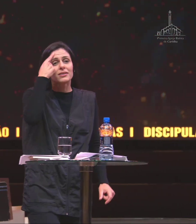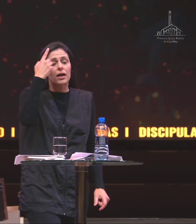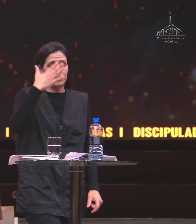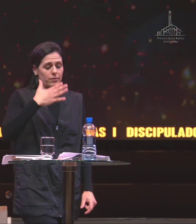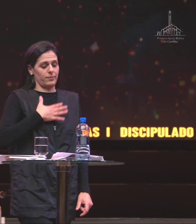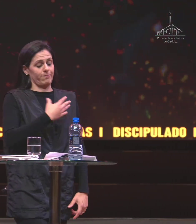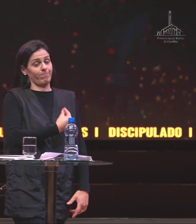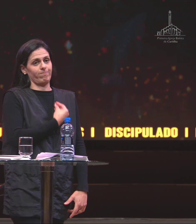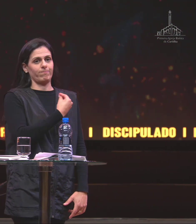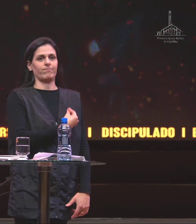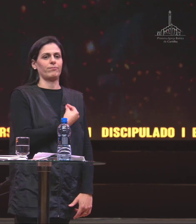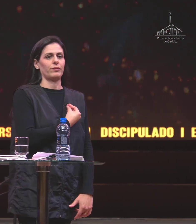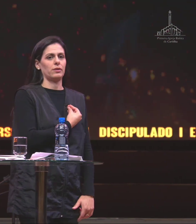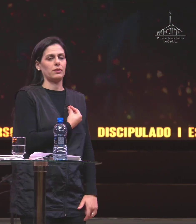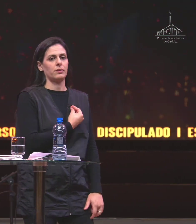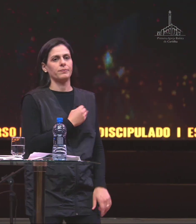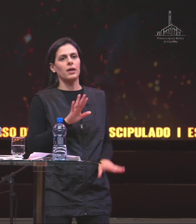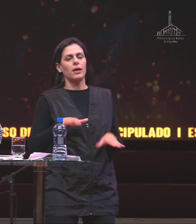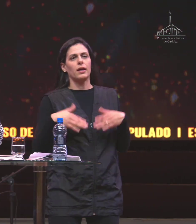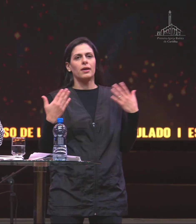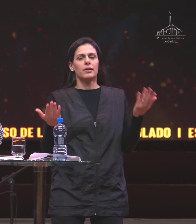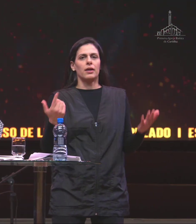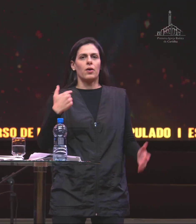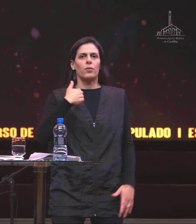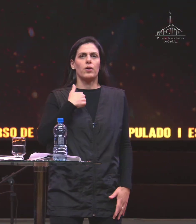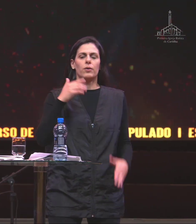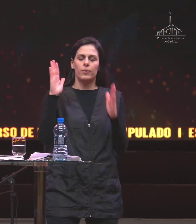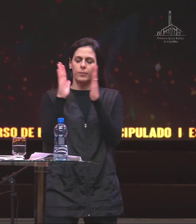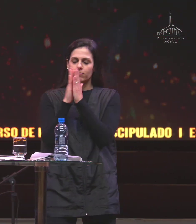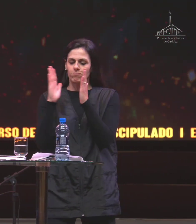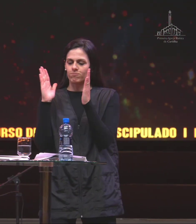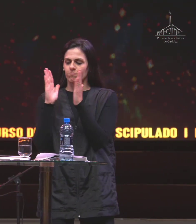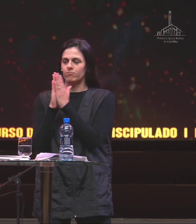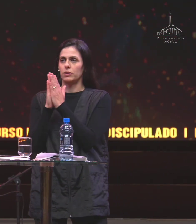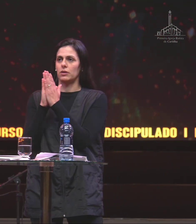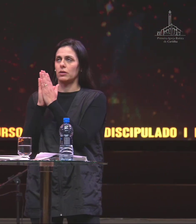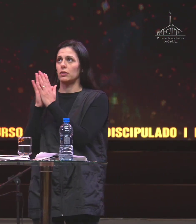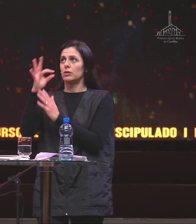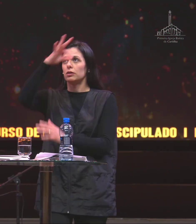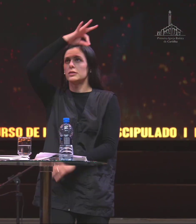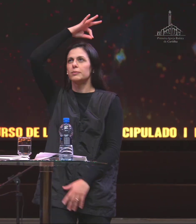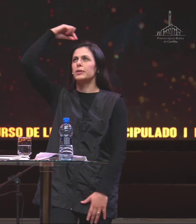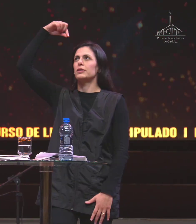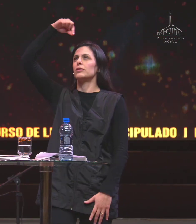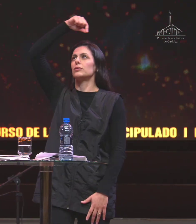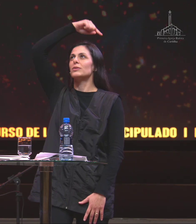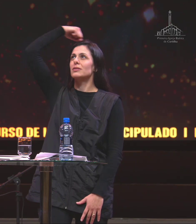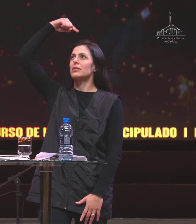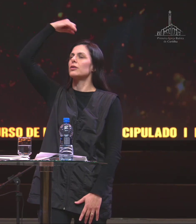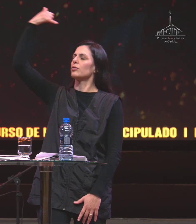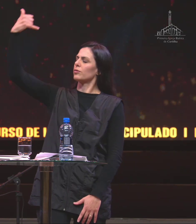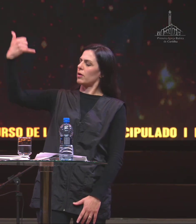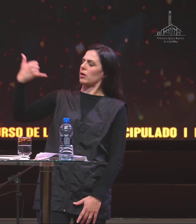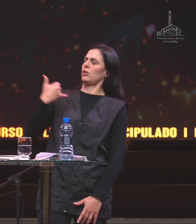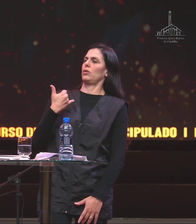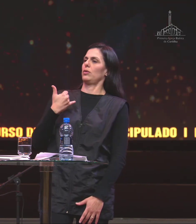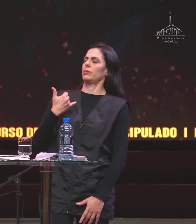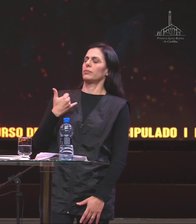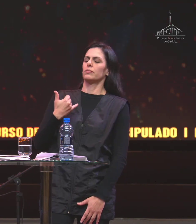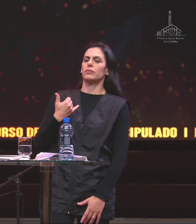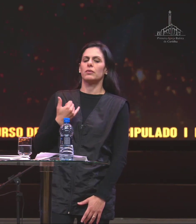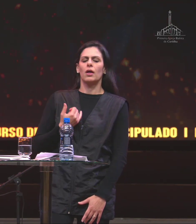que Deus tinha feito na vida dele, né? Quando eu fui escrever esse livro aqui, gente, o primeiro, eu comecei a ficar preocupada. Eu